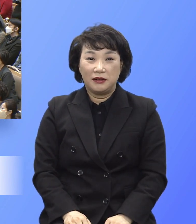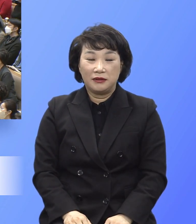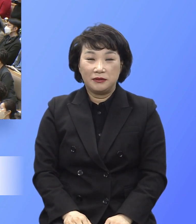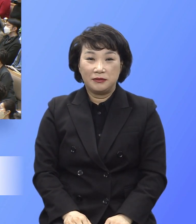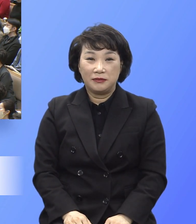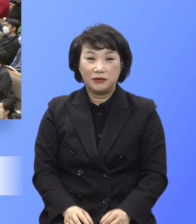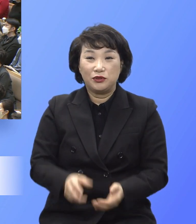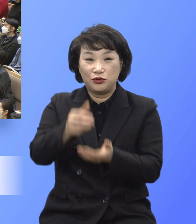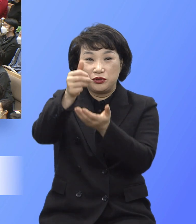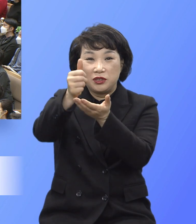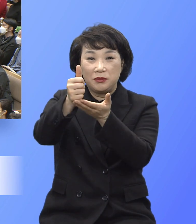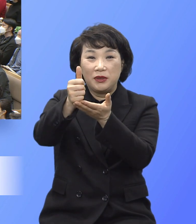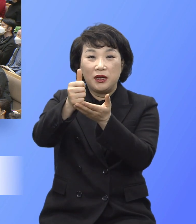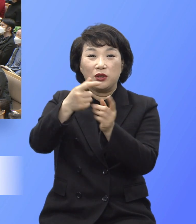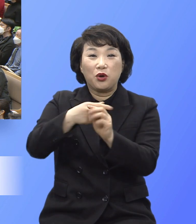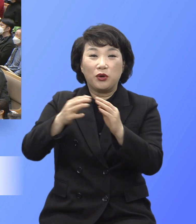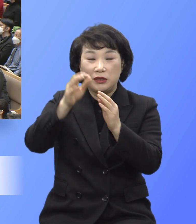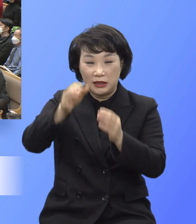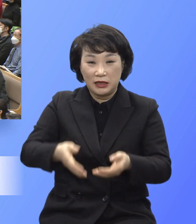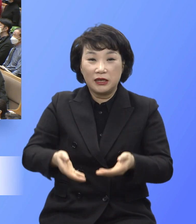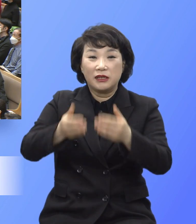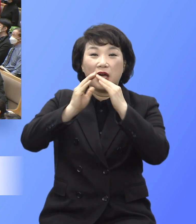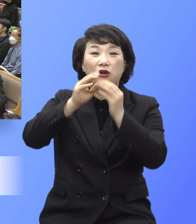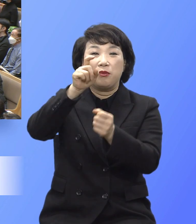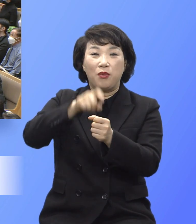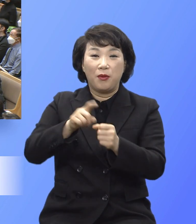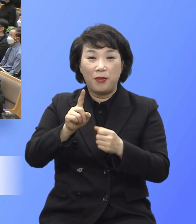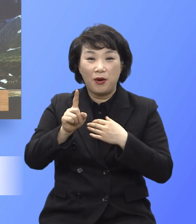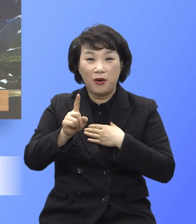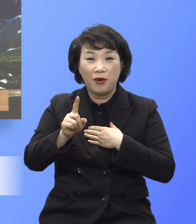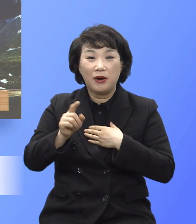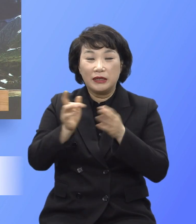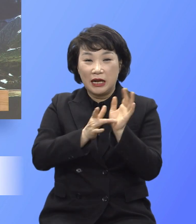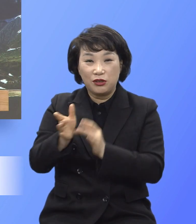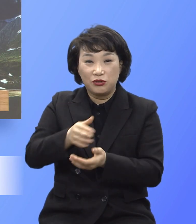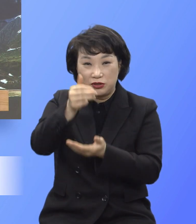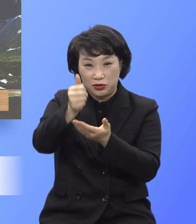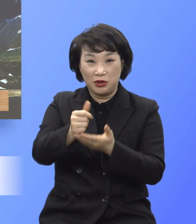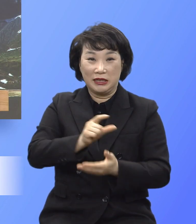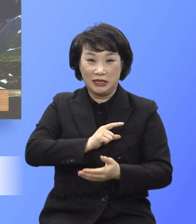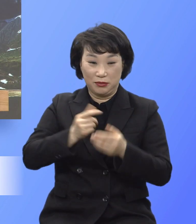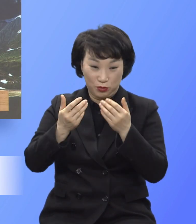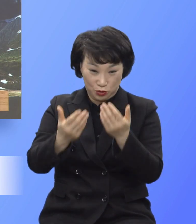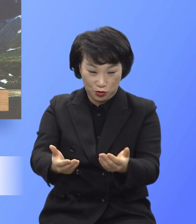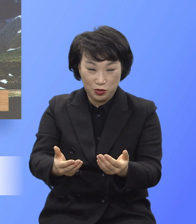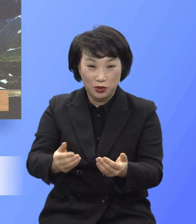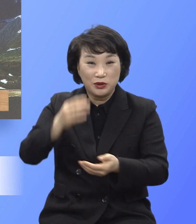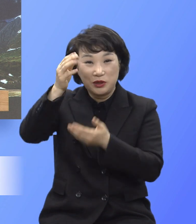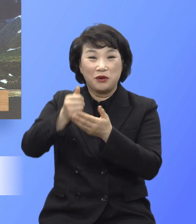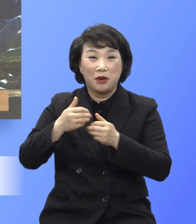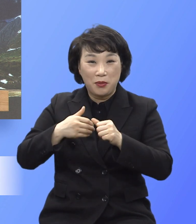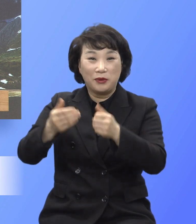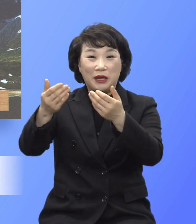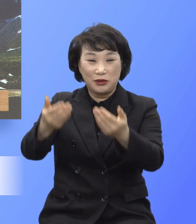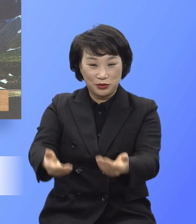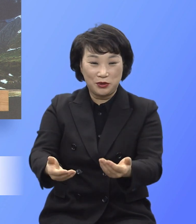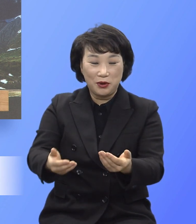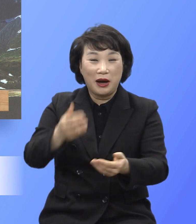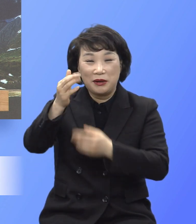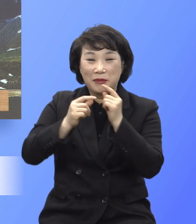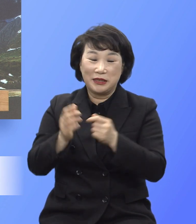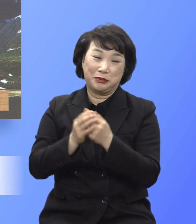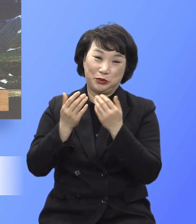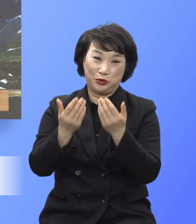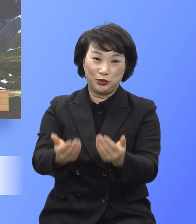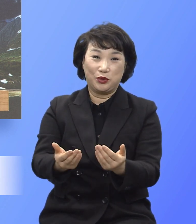그러므로 주님께서 교회를 주신 목적이 뭐냐? 예수 이름을 주시고 성령을 주시고